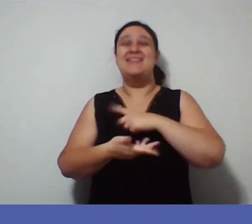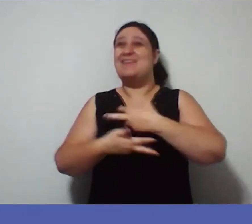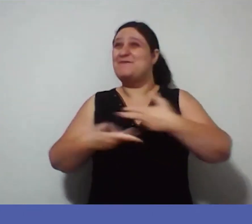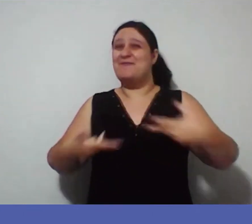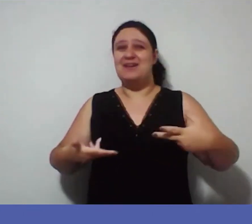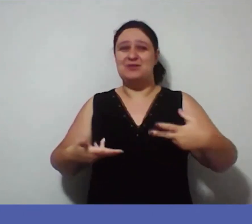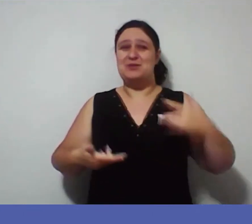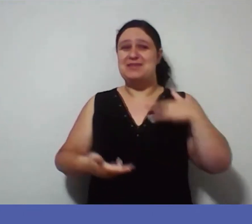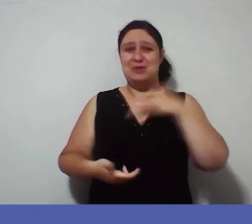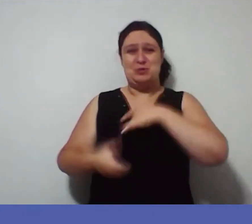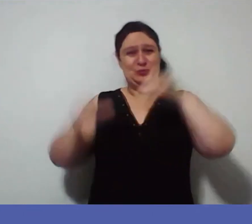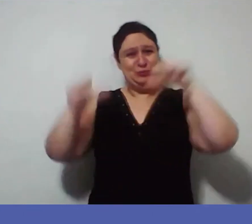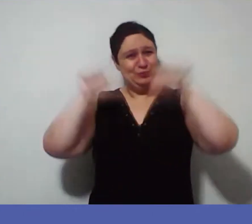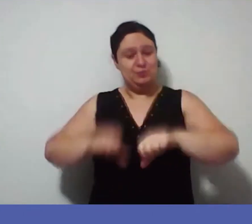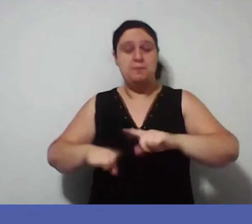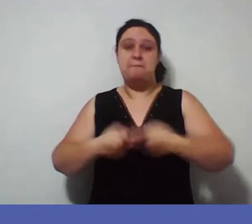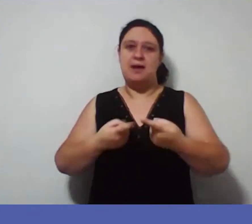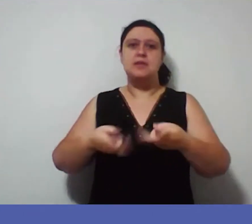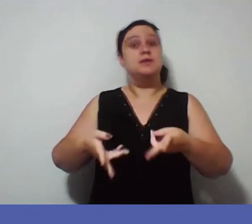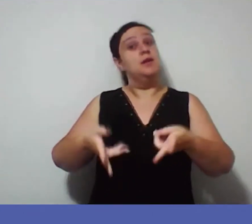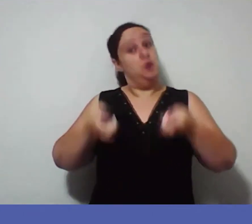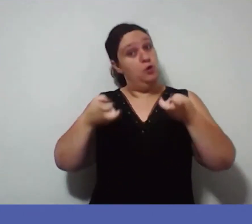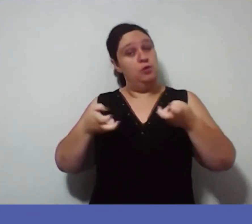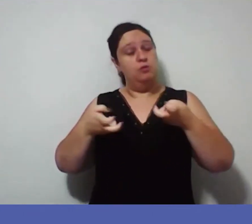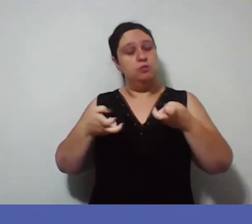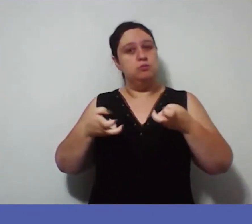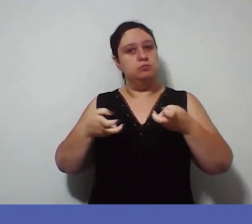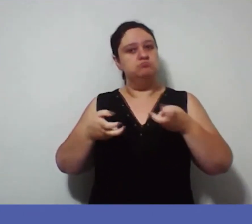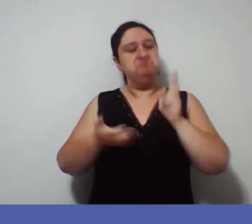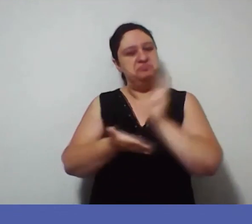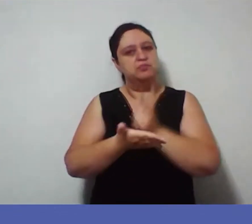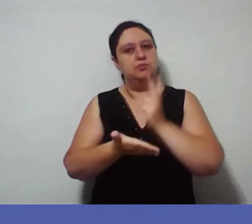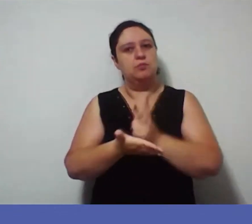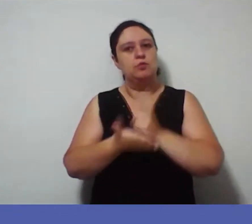mas como dá lucro para eles, estão ali nas prateleiras.